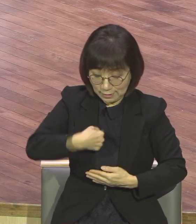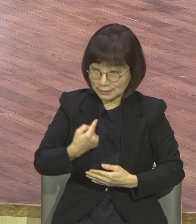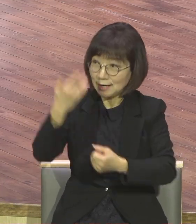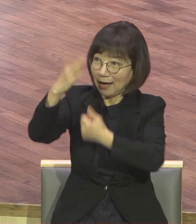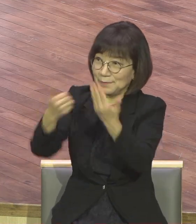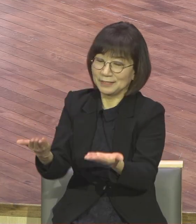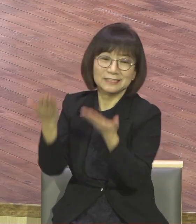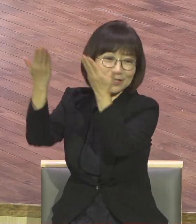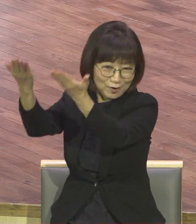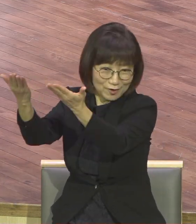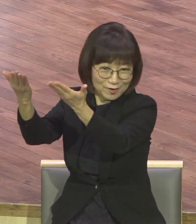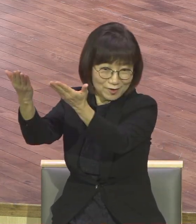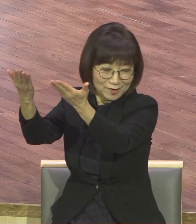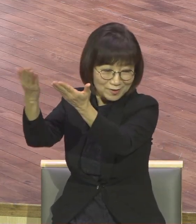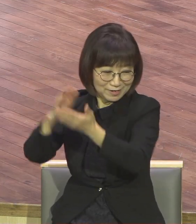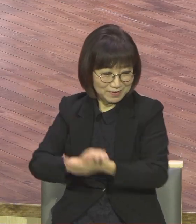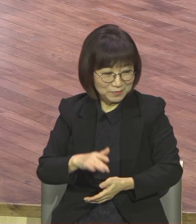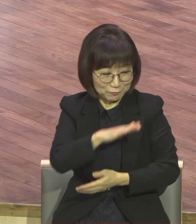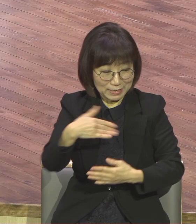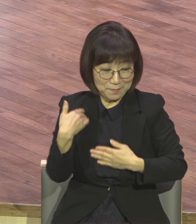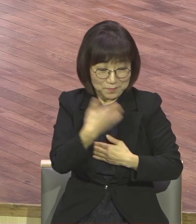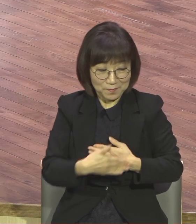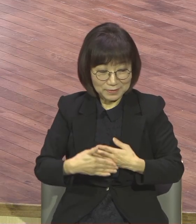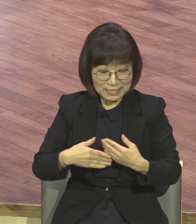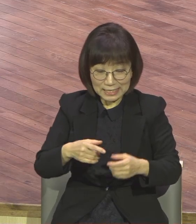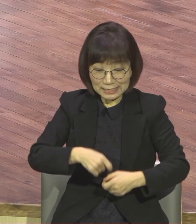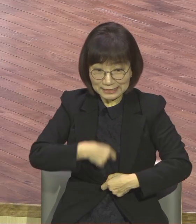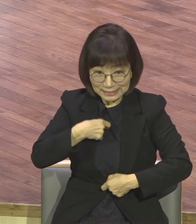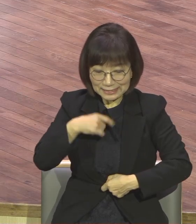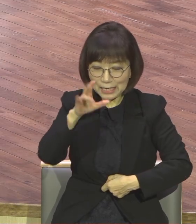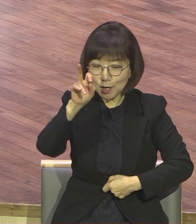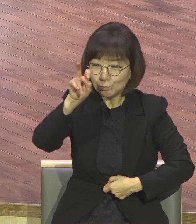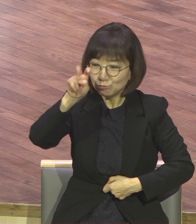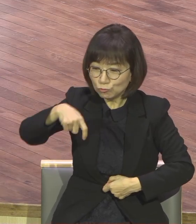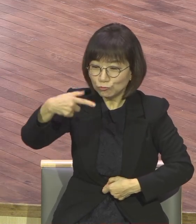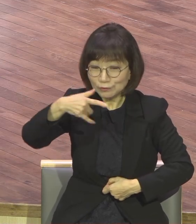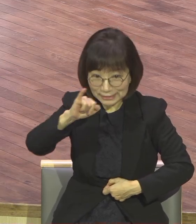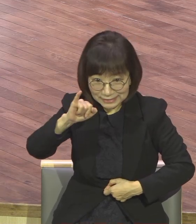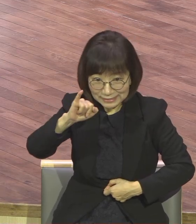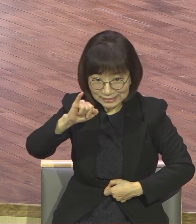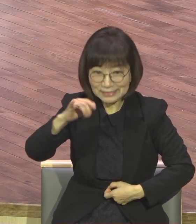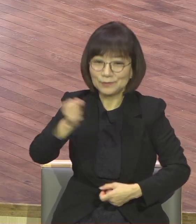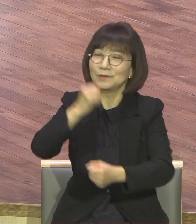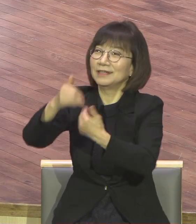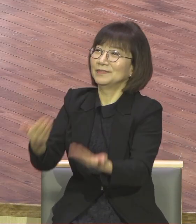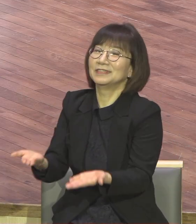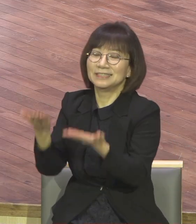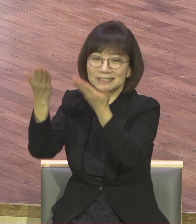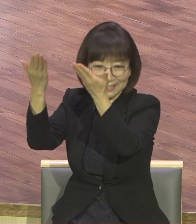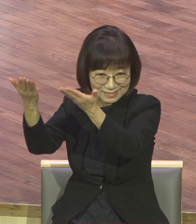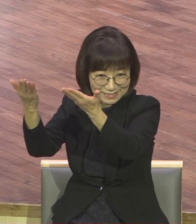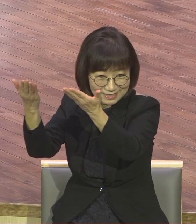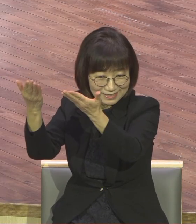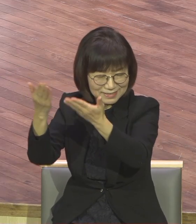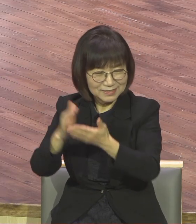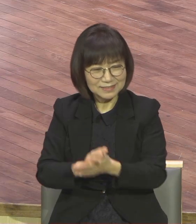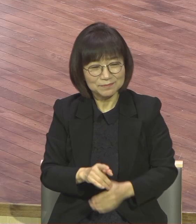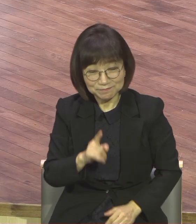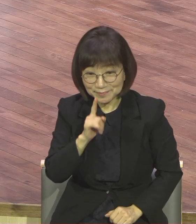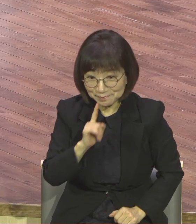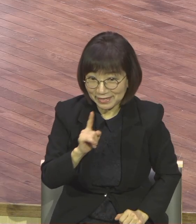너희 지체를 의의 무기로 하나님께 드리라. 의의 무기. 사도